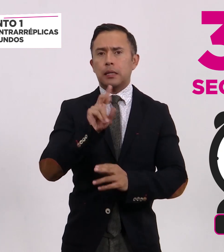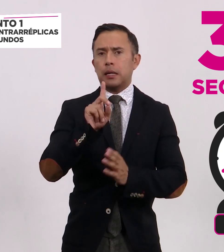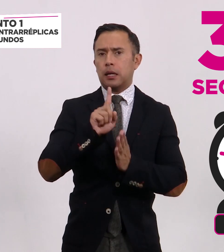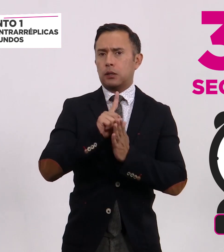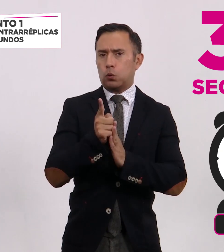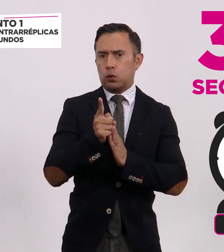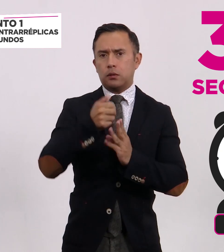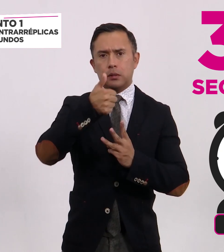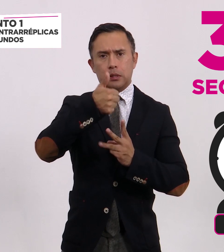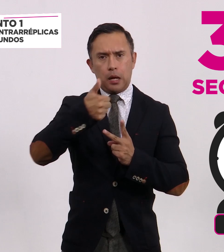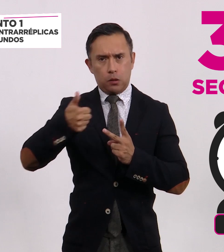solicitarlo